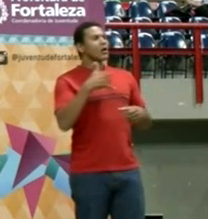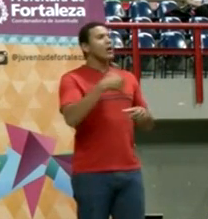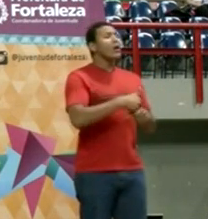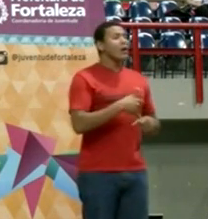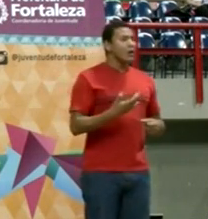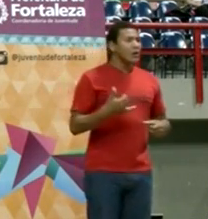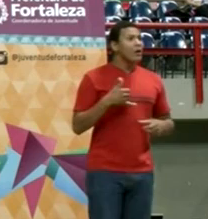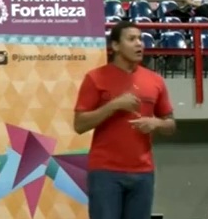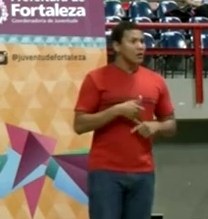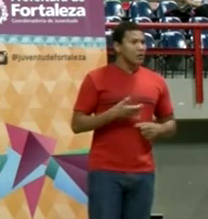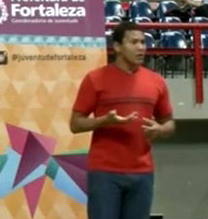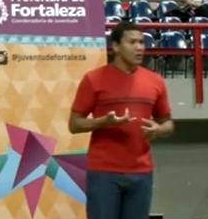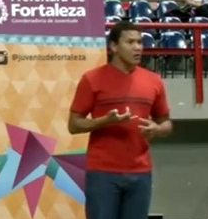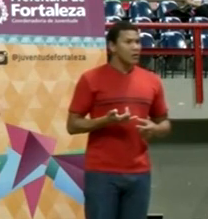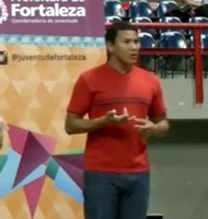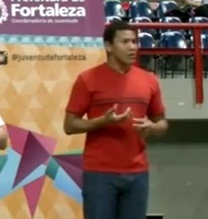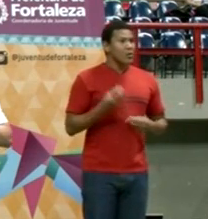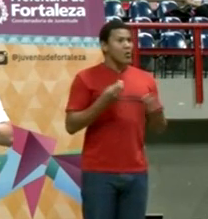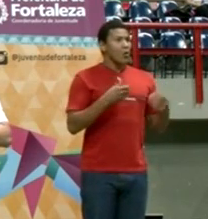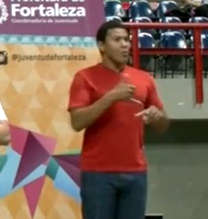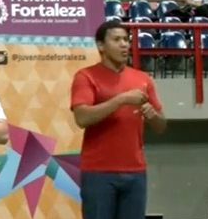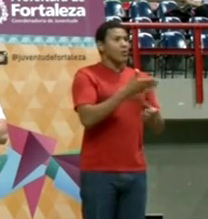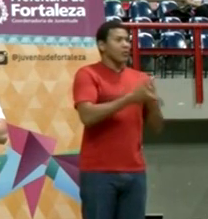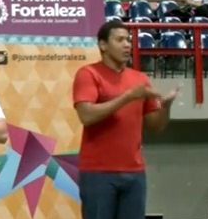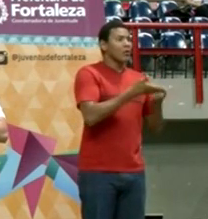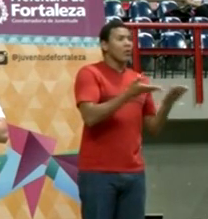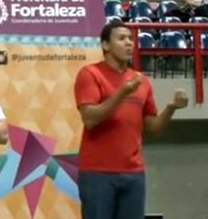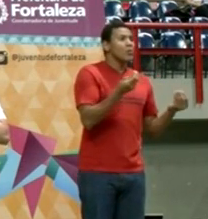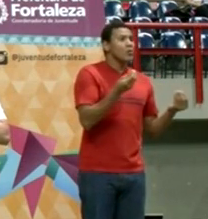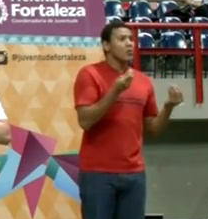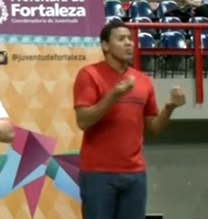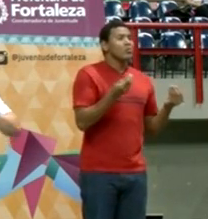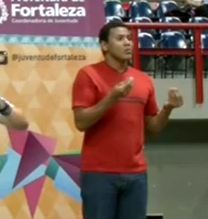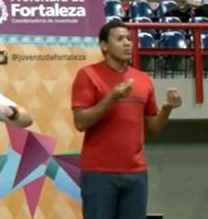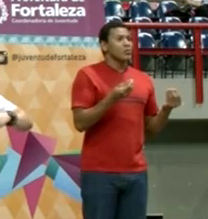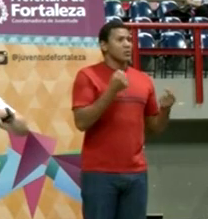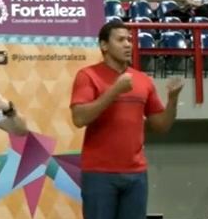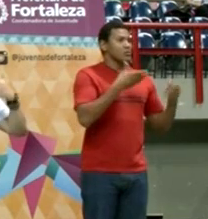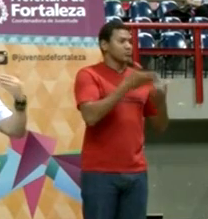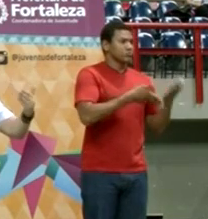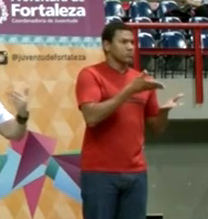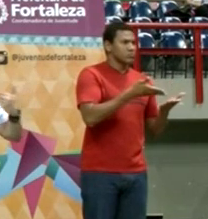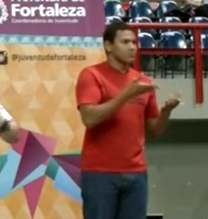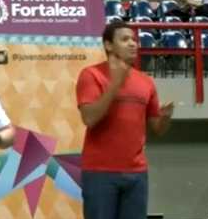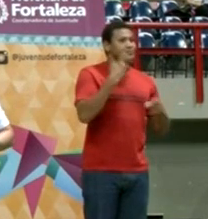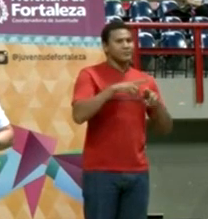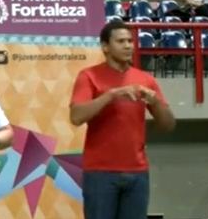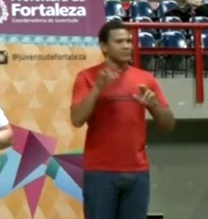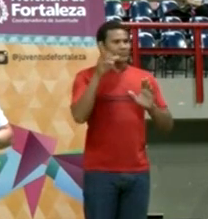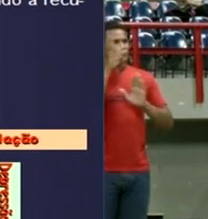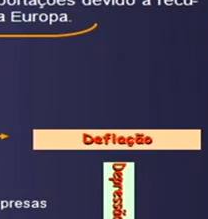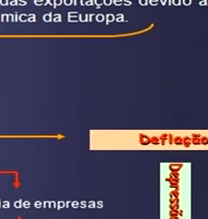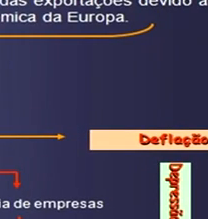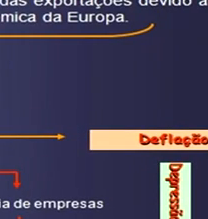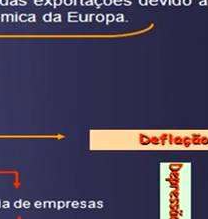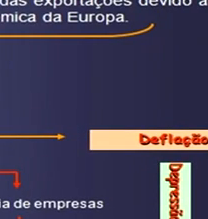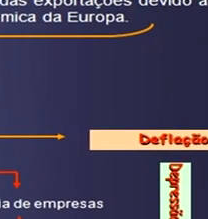combustível? Como é que tu sustenta o carro? Como eles naquela época não tinham direitos